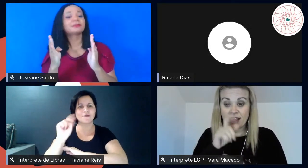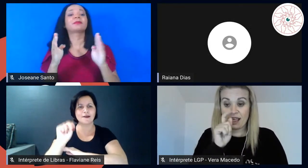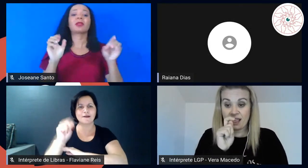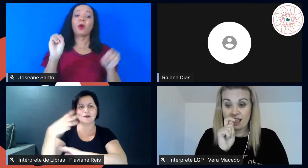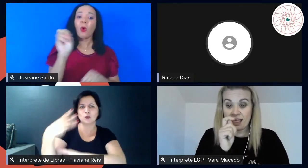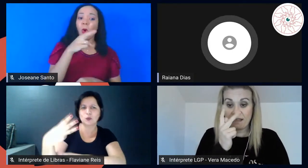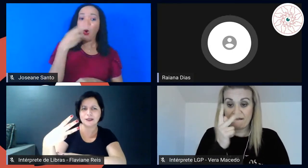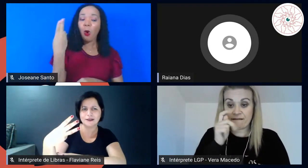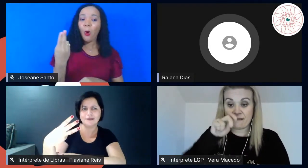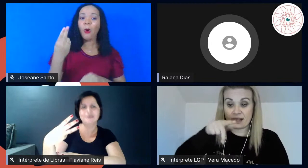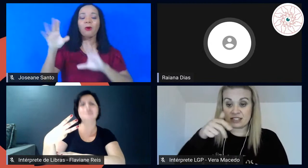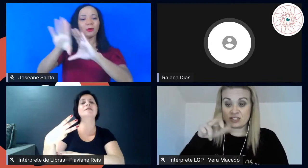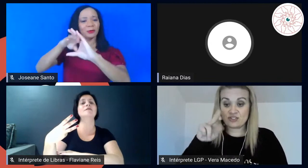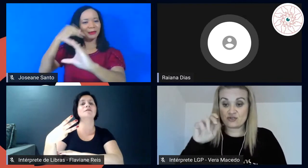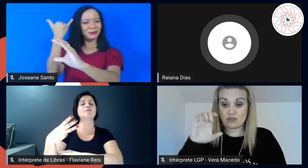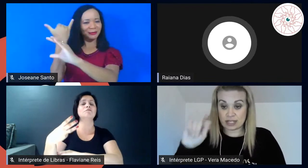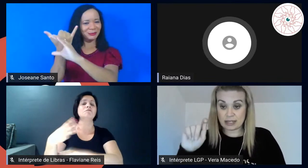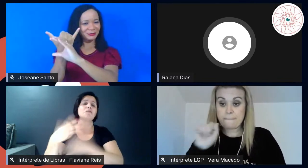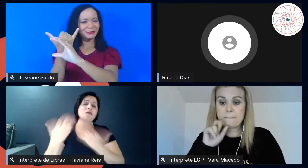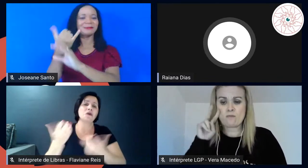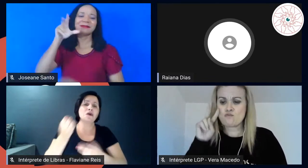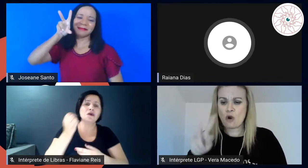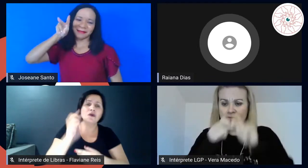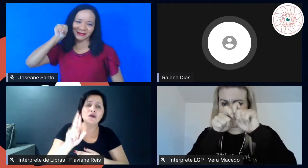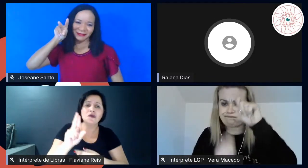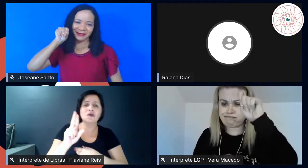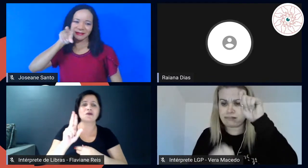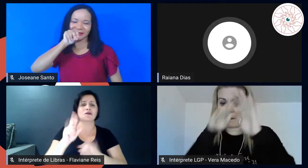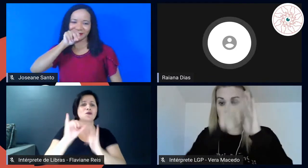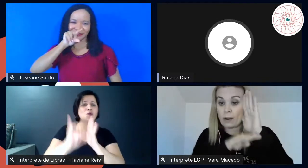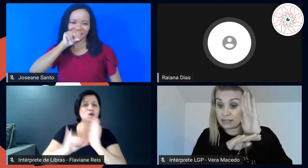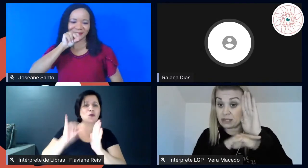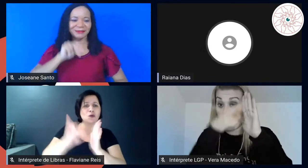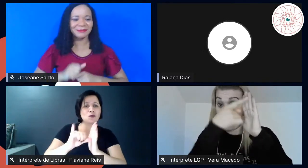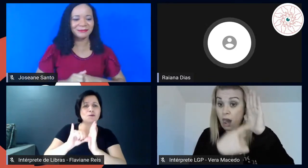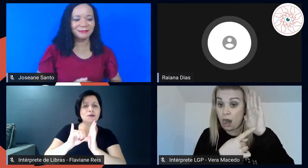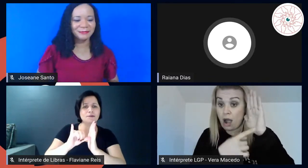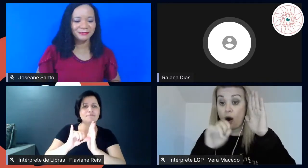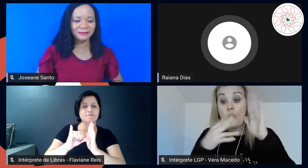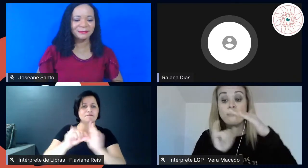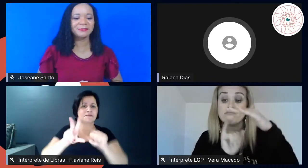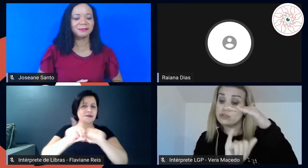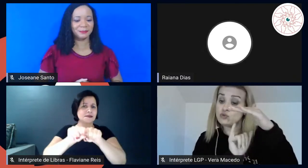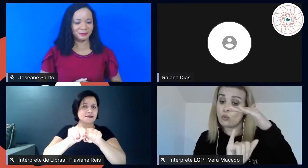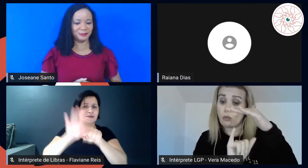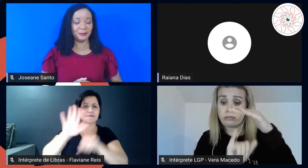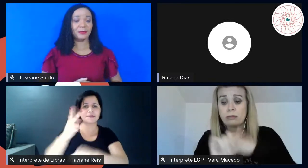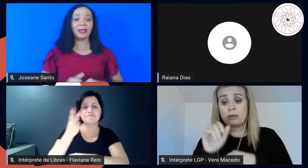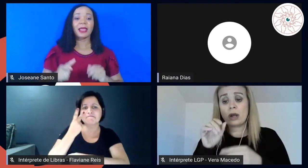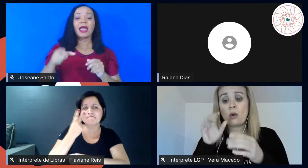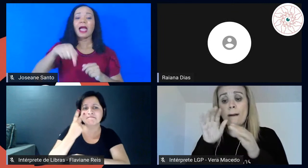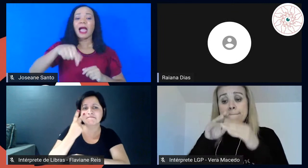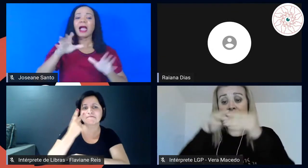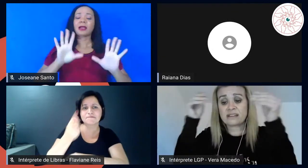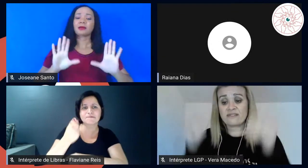Trace e poderão assistir toda a programação ou via YouTube pelo Streamy